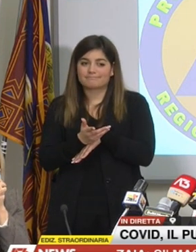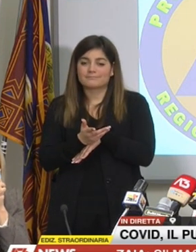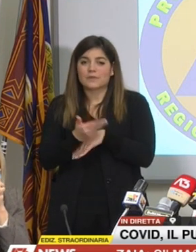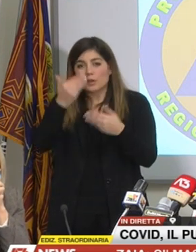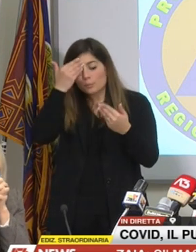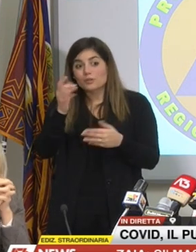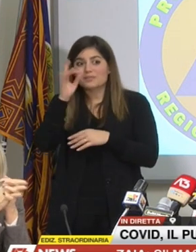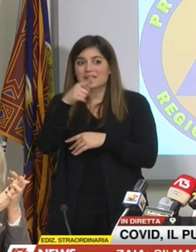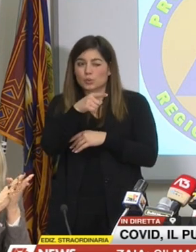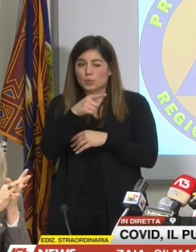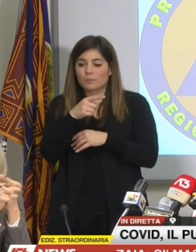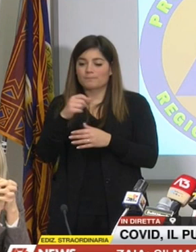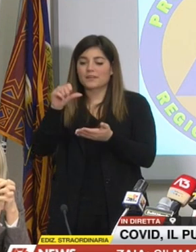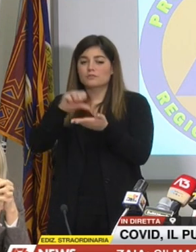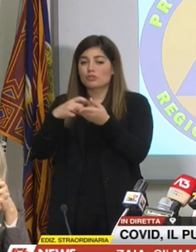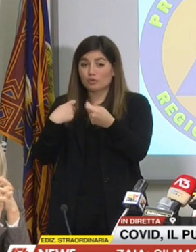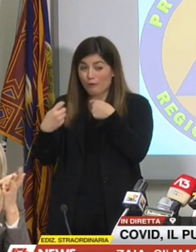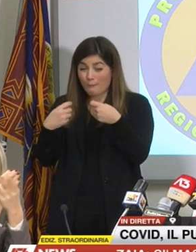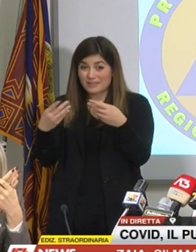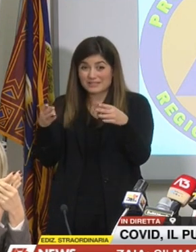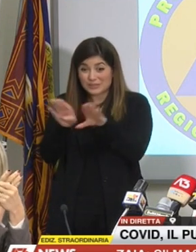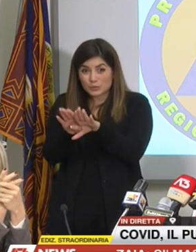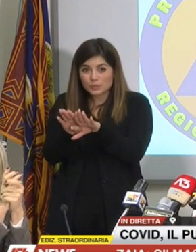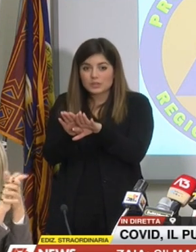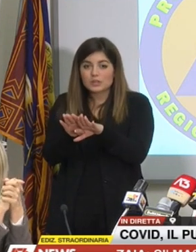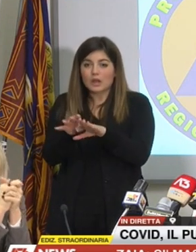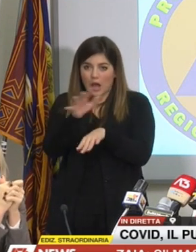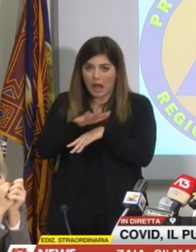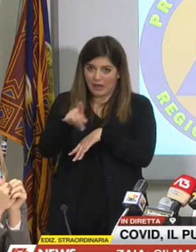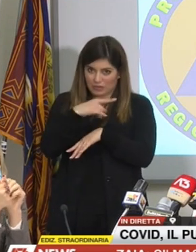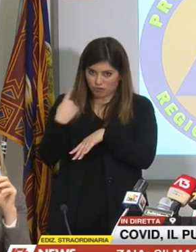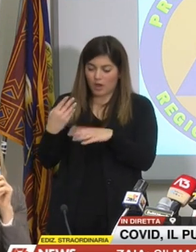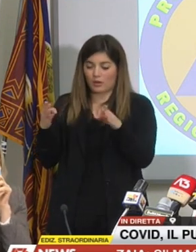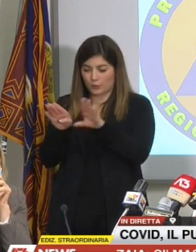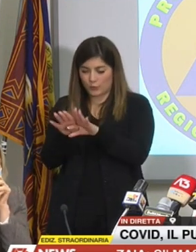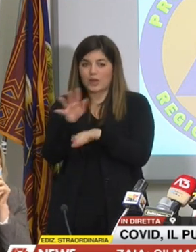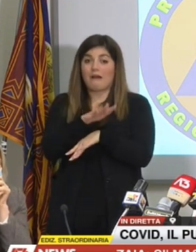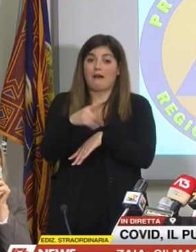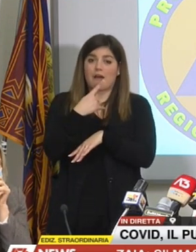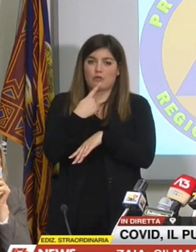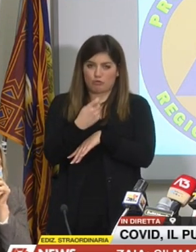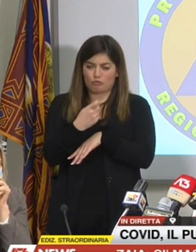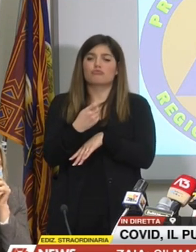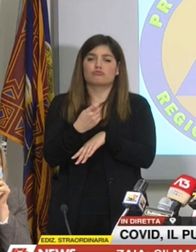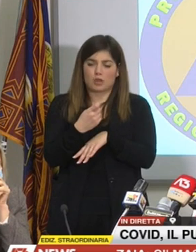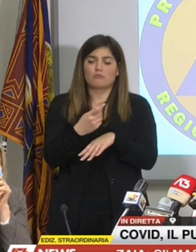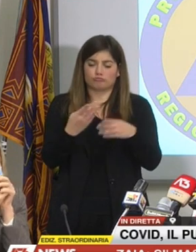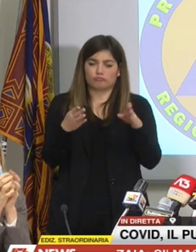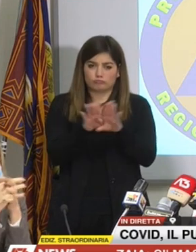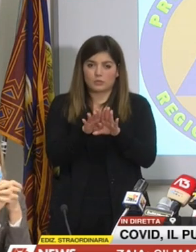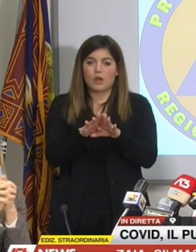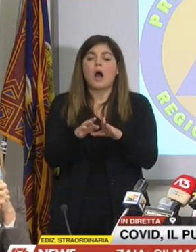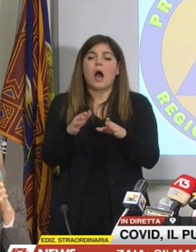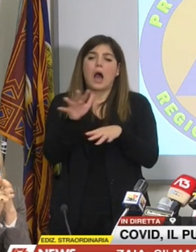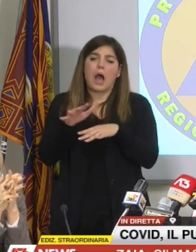chiudi il centro commerciale, lo chiudi nelle aree gialle, lo chiudi nelle aree rosse, lo chiudi in quelle arancioni, però non è che